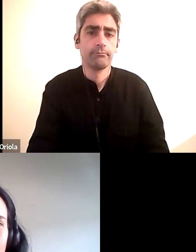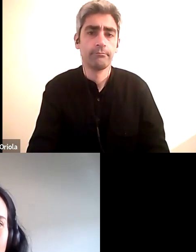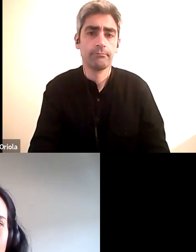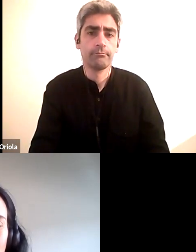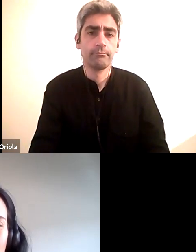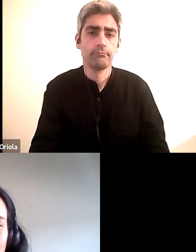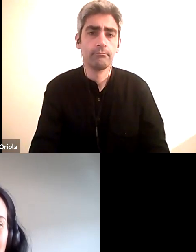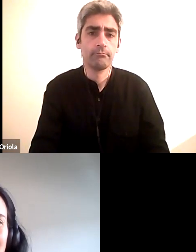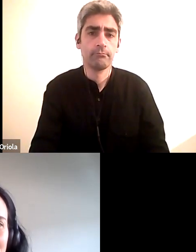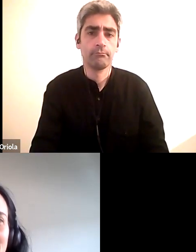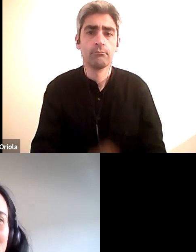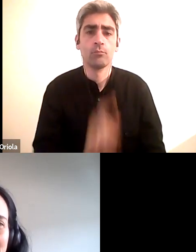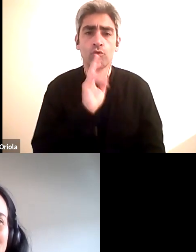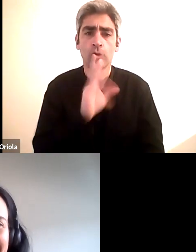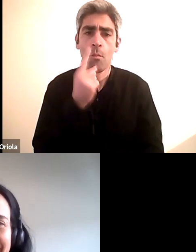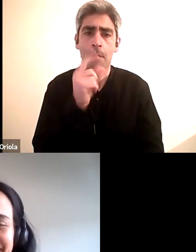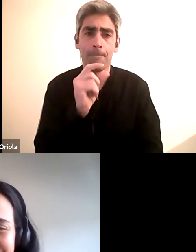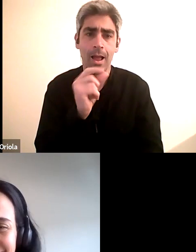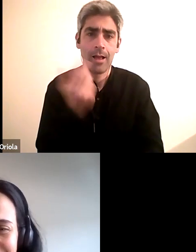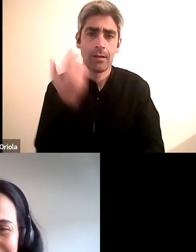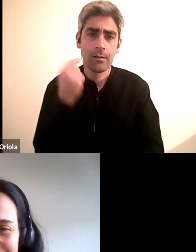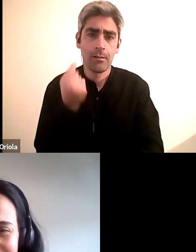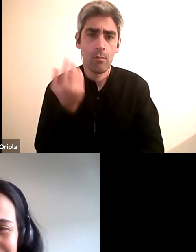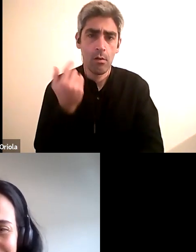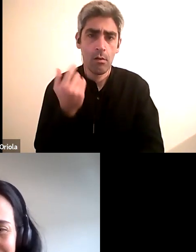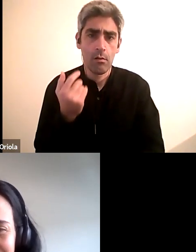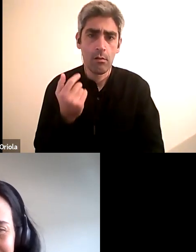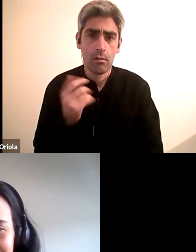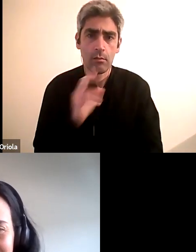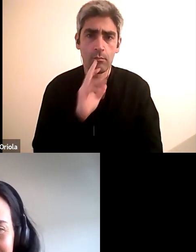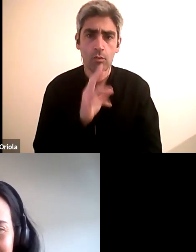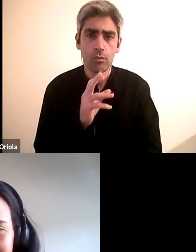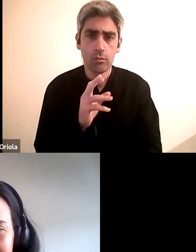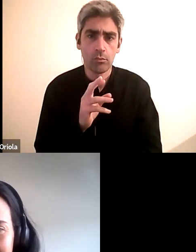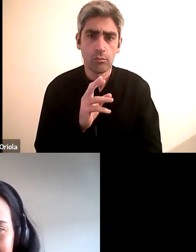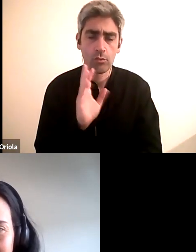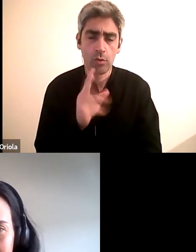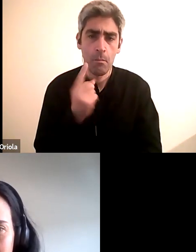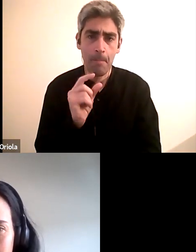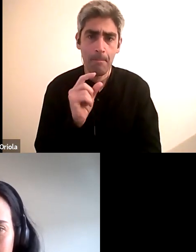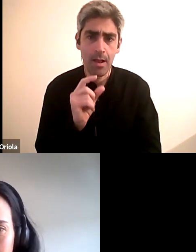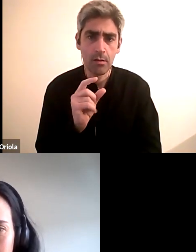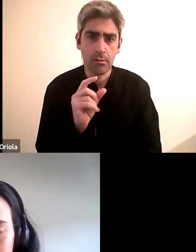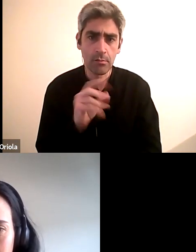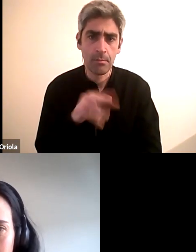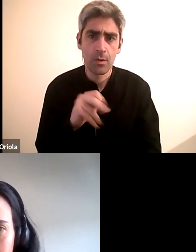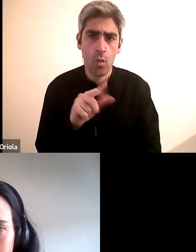Creio que respondi uma parte da pergunta há pouco, quando respondi, julgo que é a Manuela